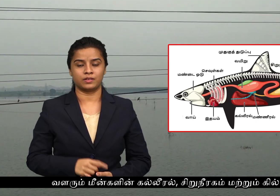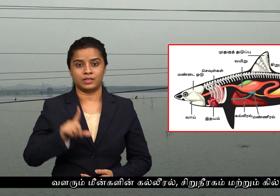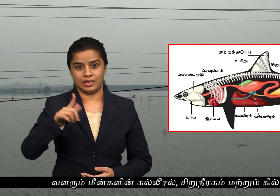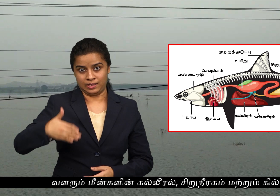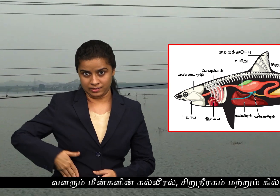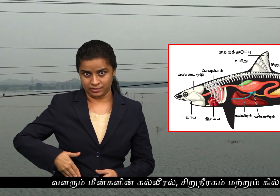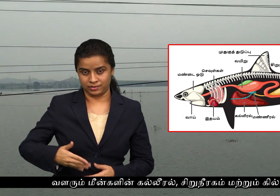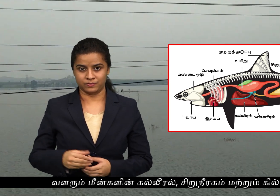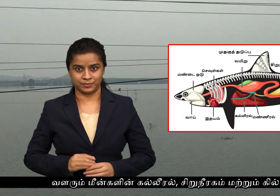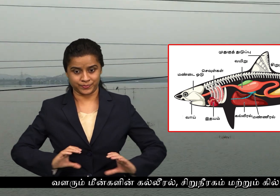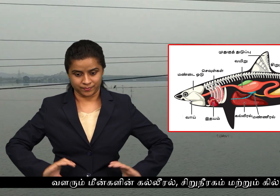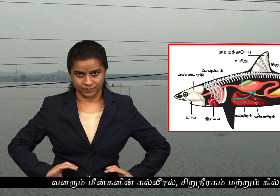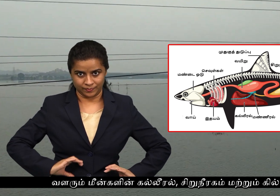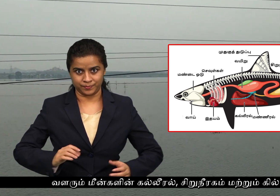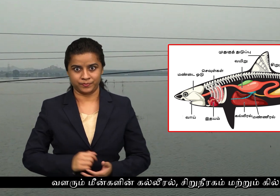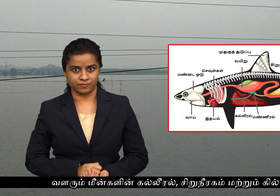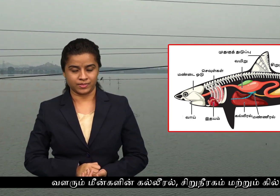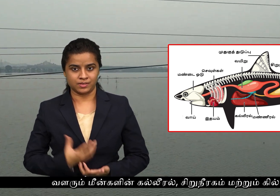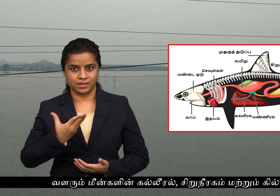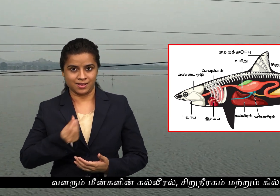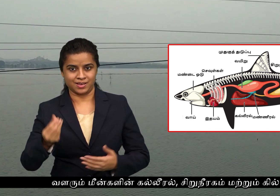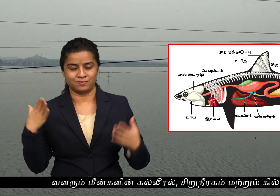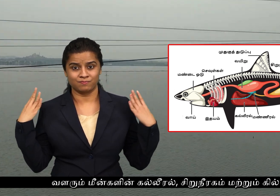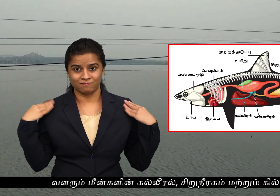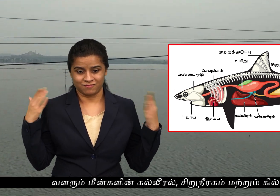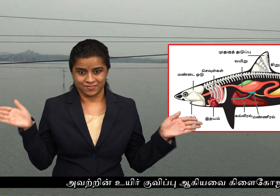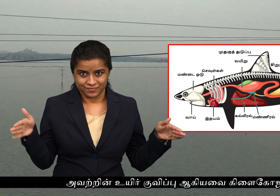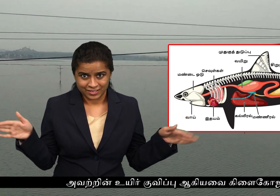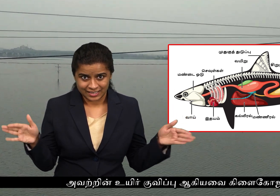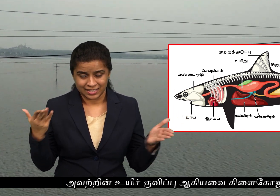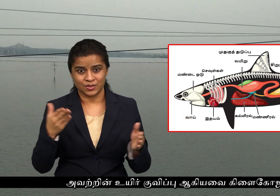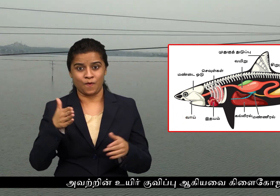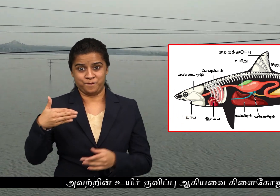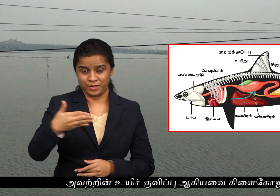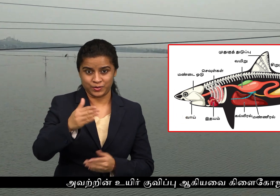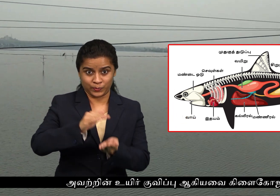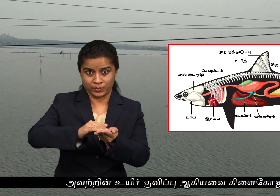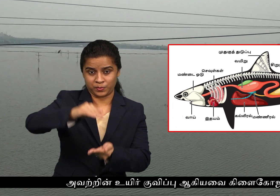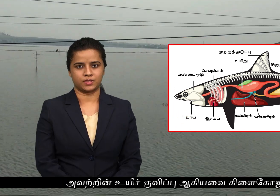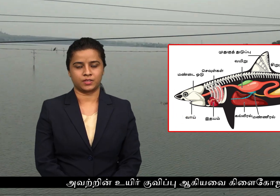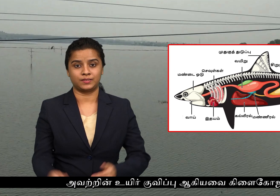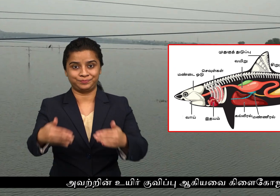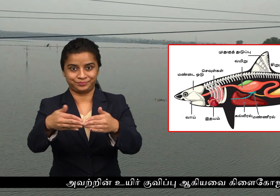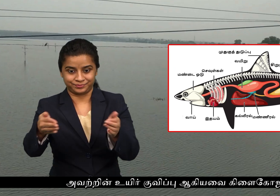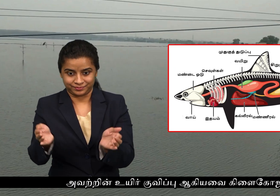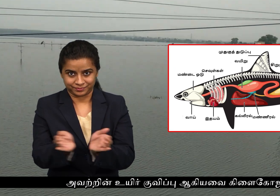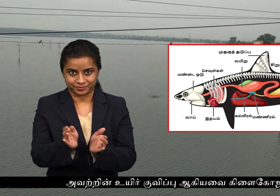கல்லீரல், சிறுநீரகம் மற்றும் கில் ஆகியவற்றில் அவற்றின் உயிர்க்குவிப்பு ஆகியவை